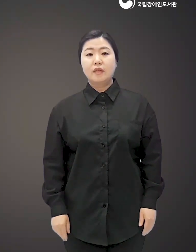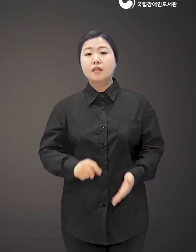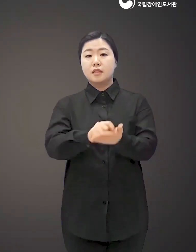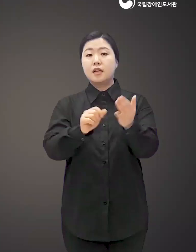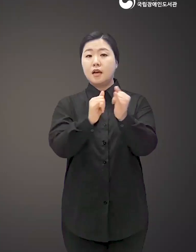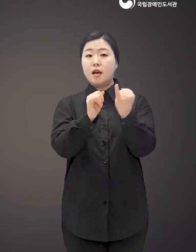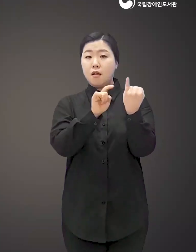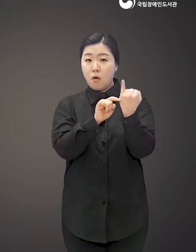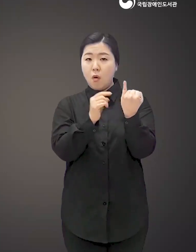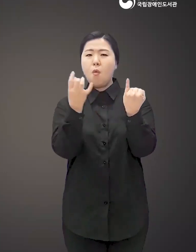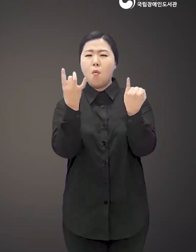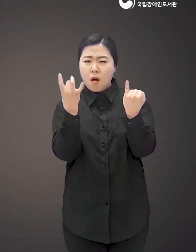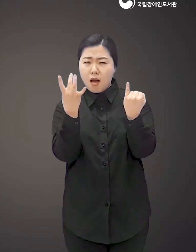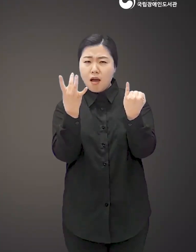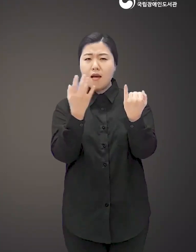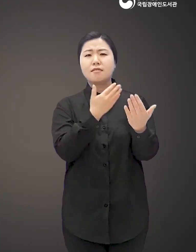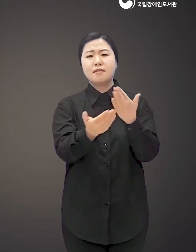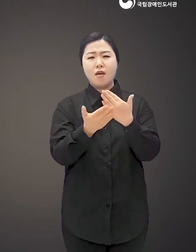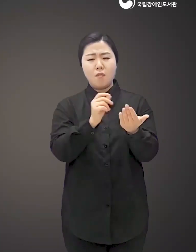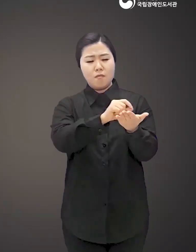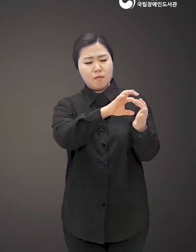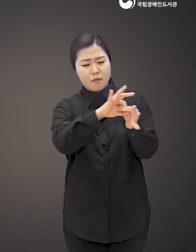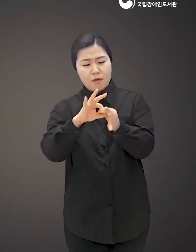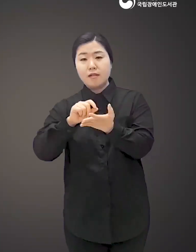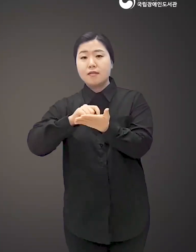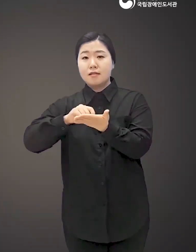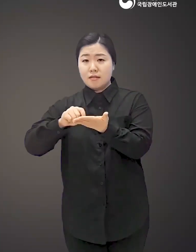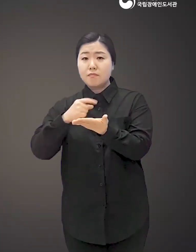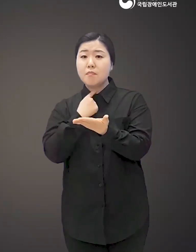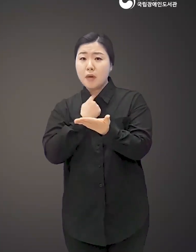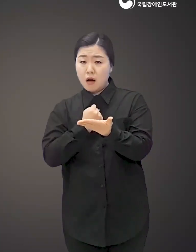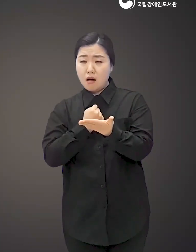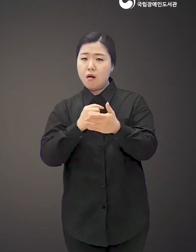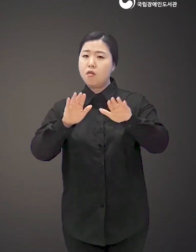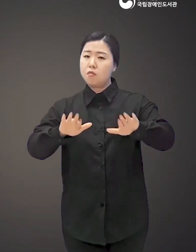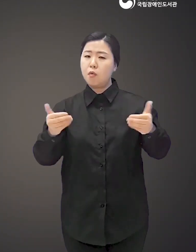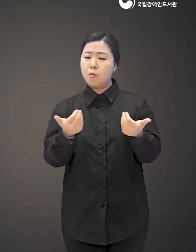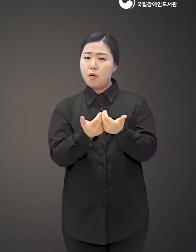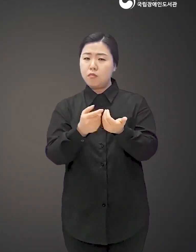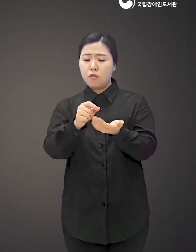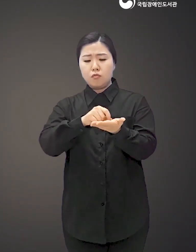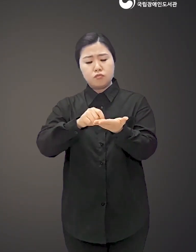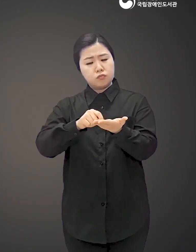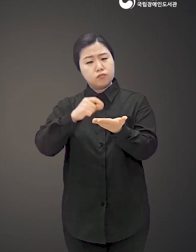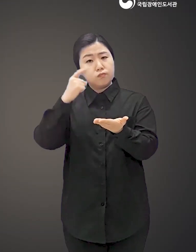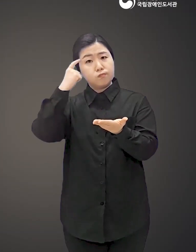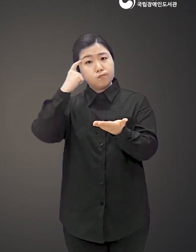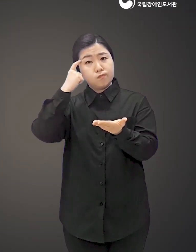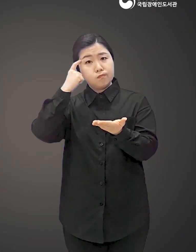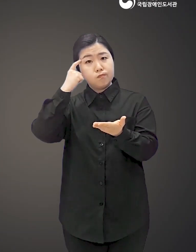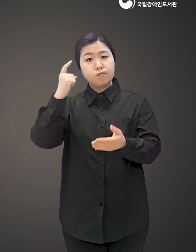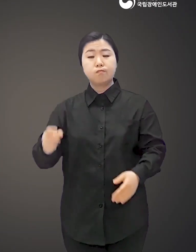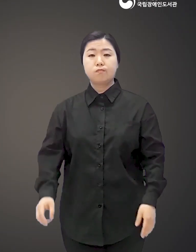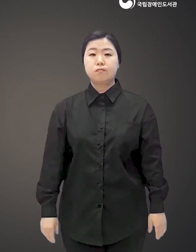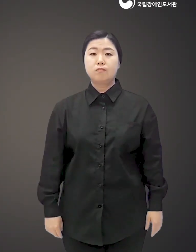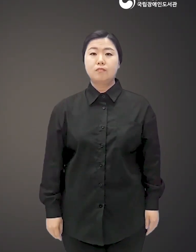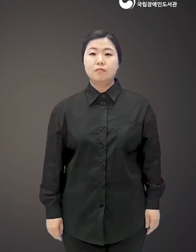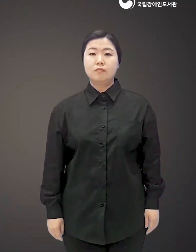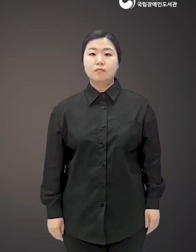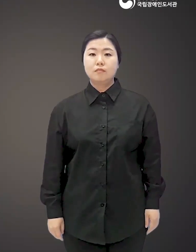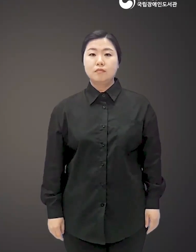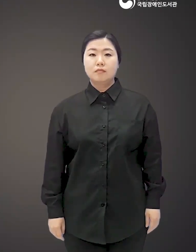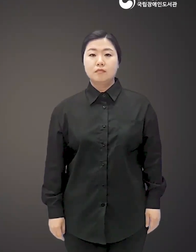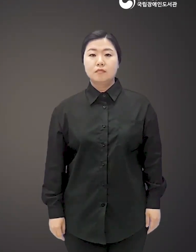자신의 체험에서 출발하는 작품을 써온 작가 아니 에르노는 왜 정반대의 기획을 시도했을까?